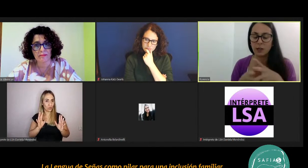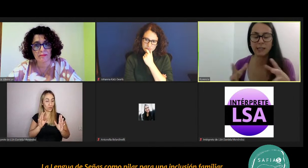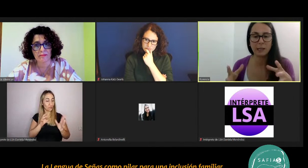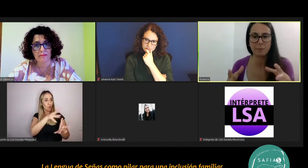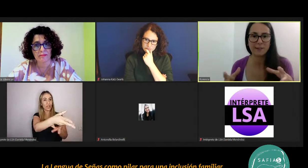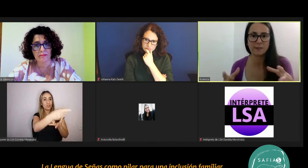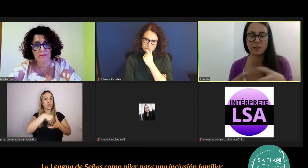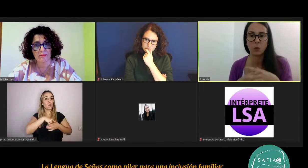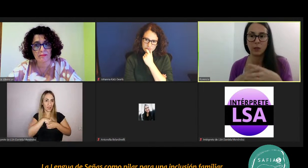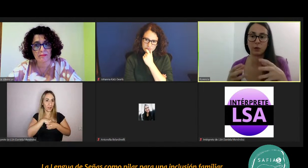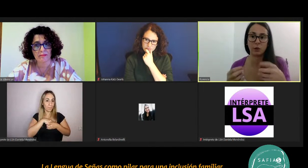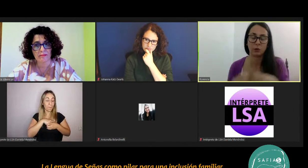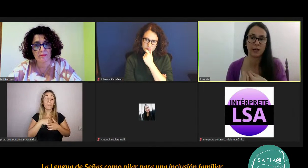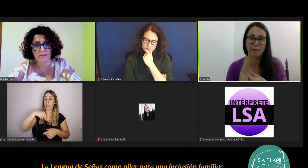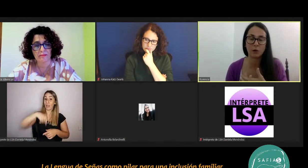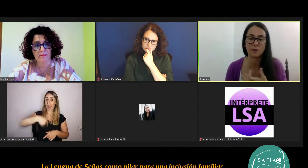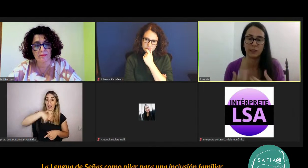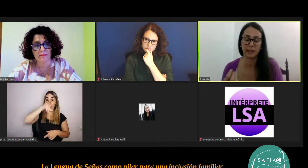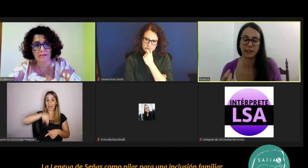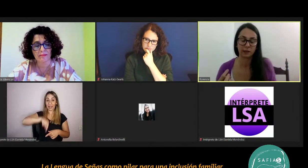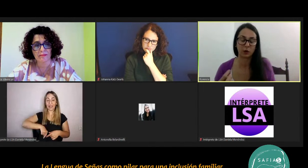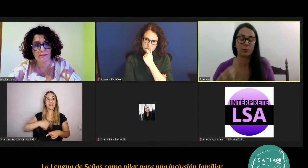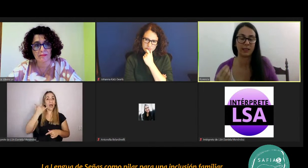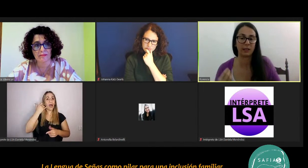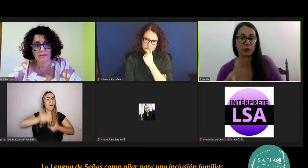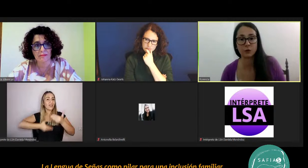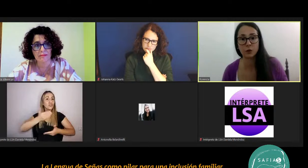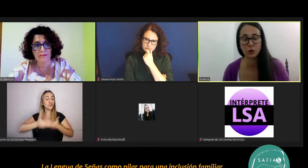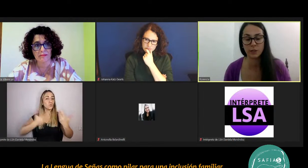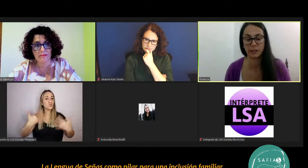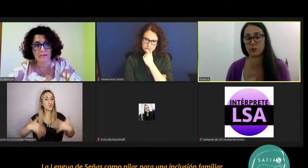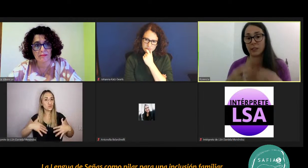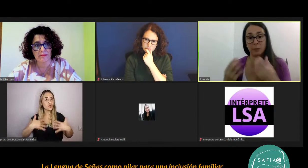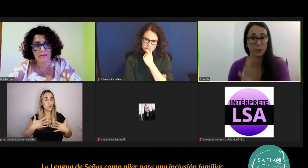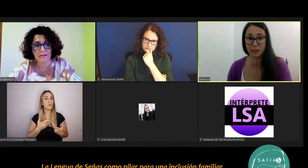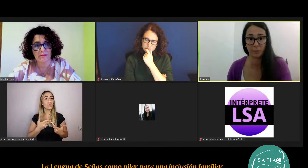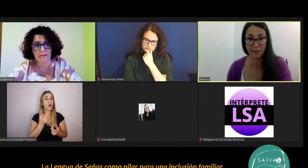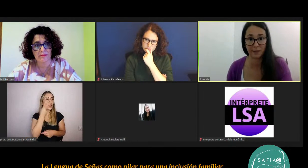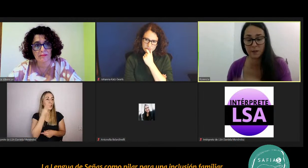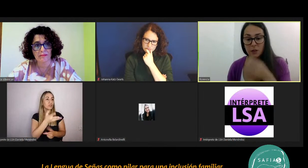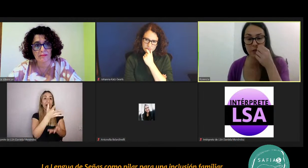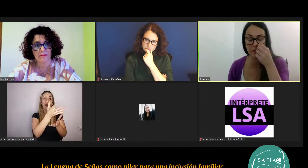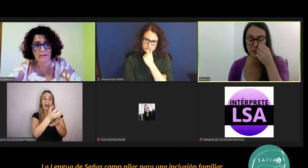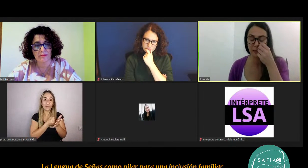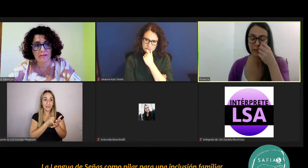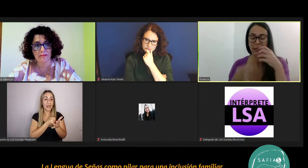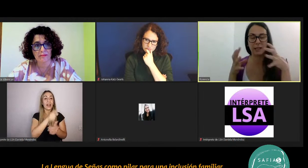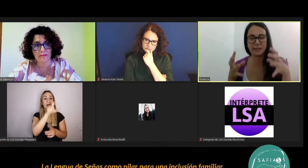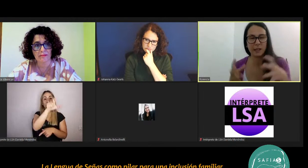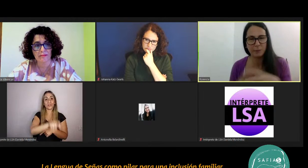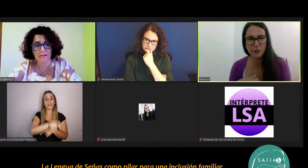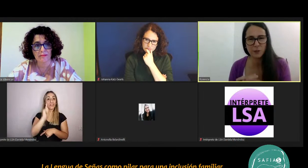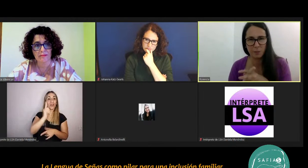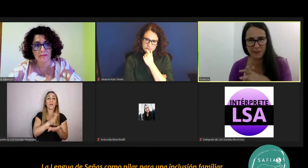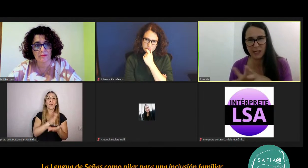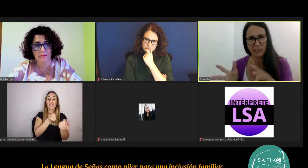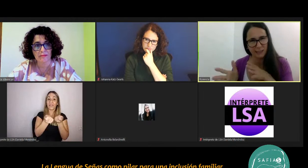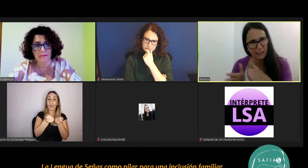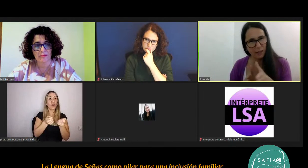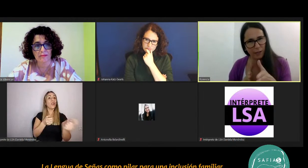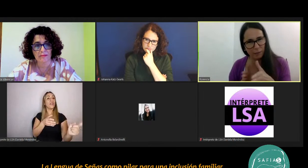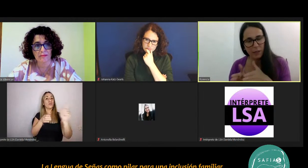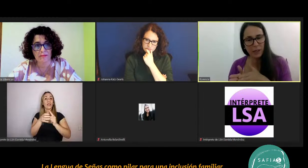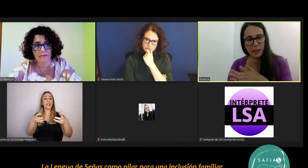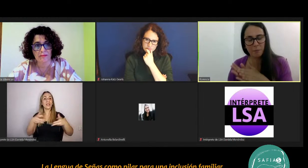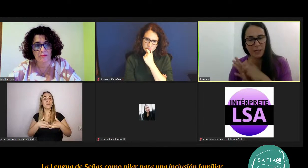se dieron grandes pasos en cuanto a los trabajos con mediador sordo en los equipos de interpretación, en servicios especiales que